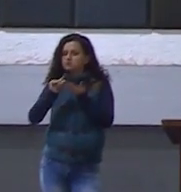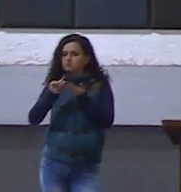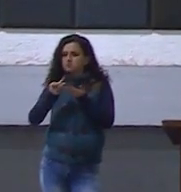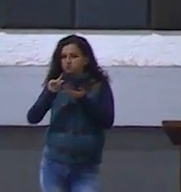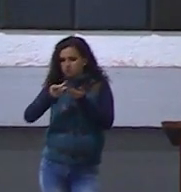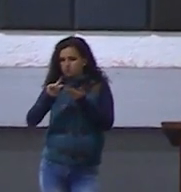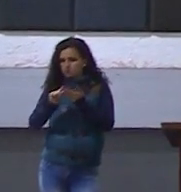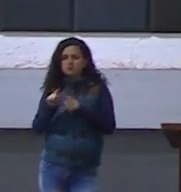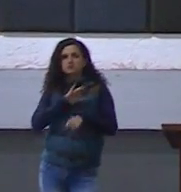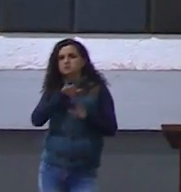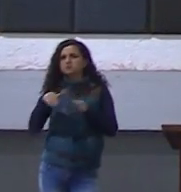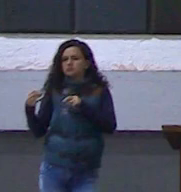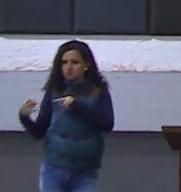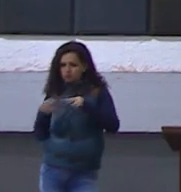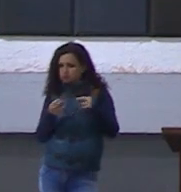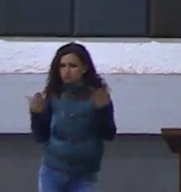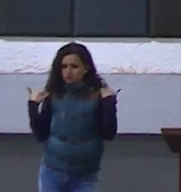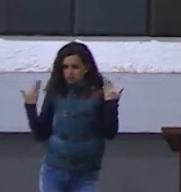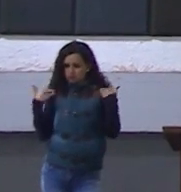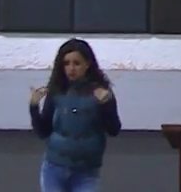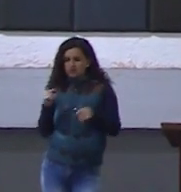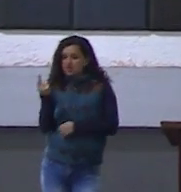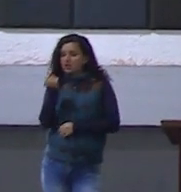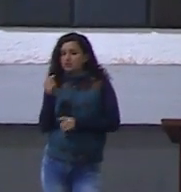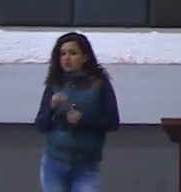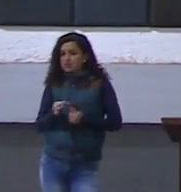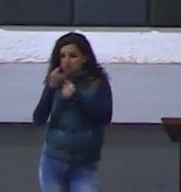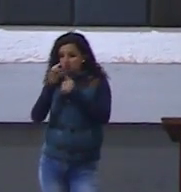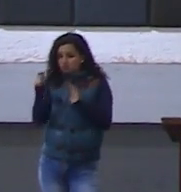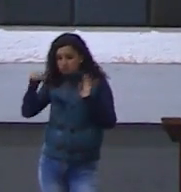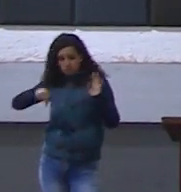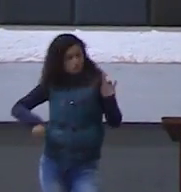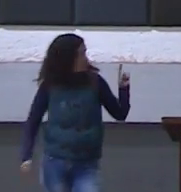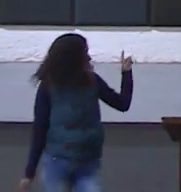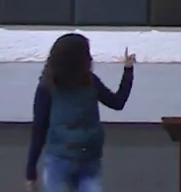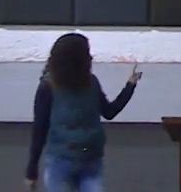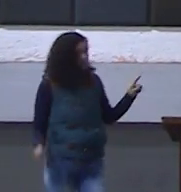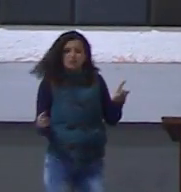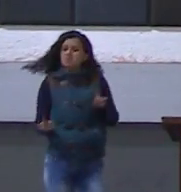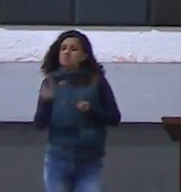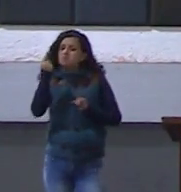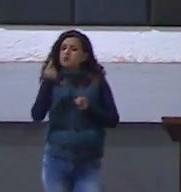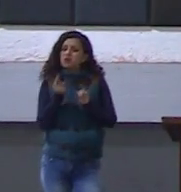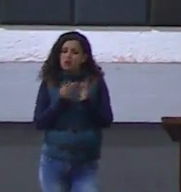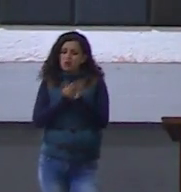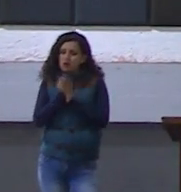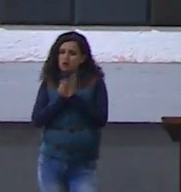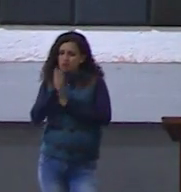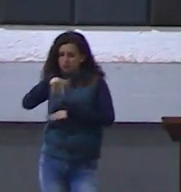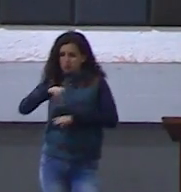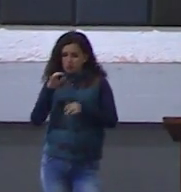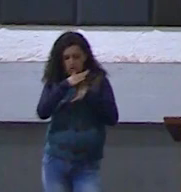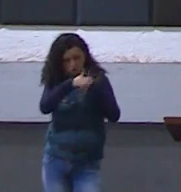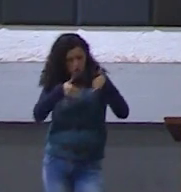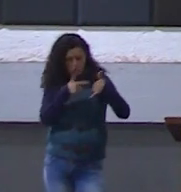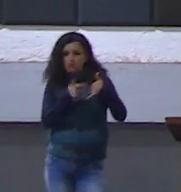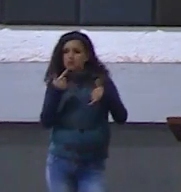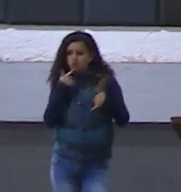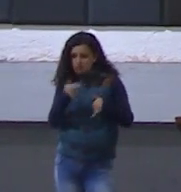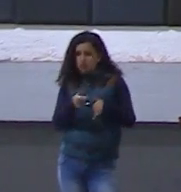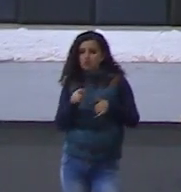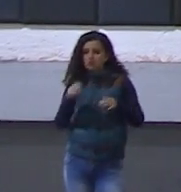educación física especial más abajo tal vez el primer programa en el país que habló de una educación física